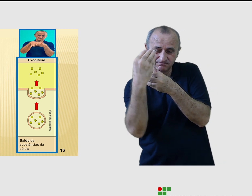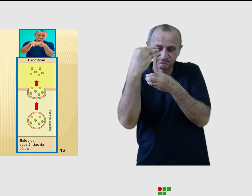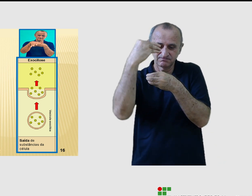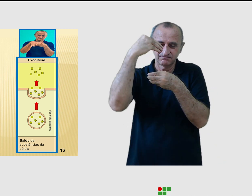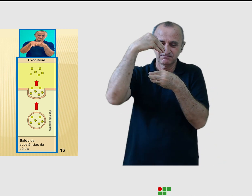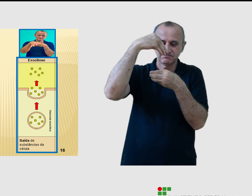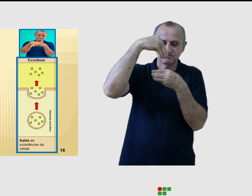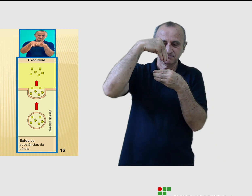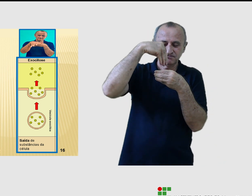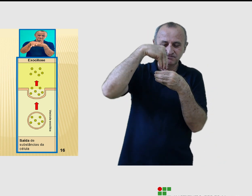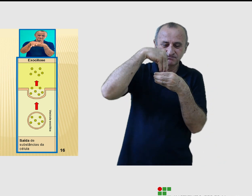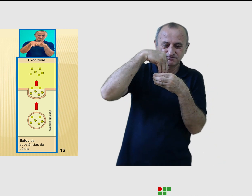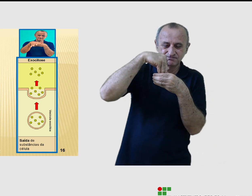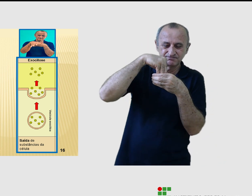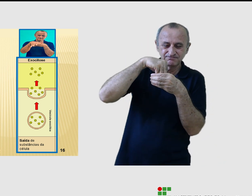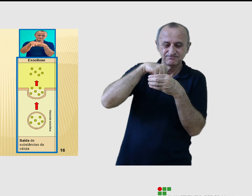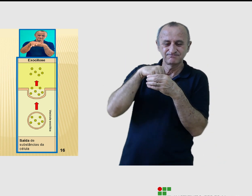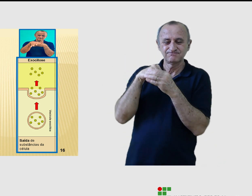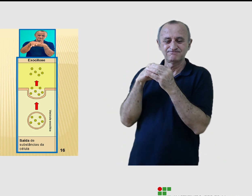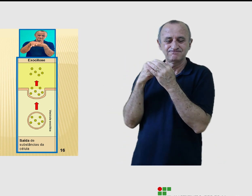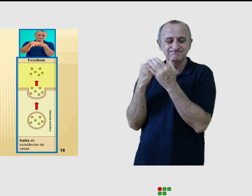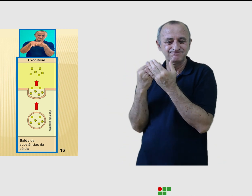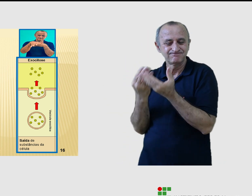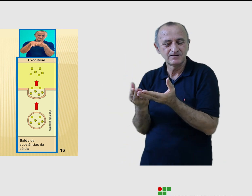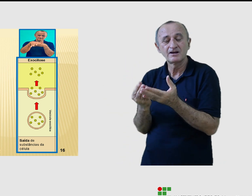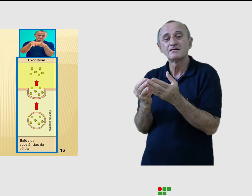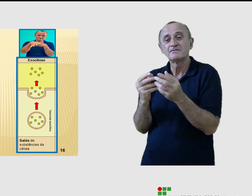pseudópodes e a membrana plasmática sofre